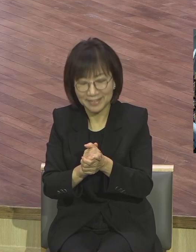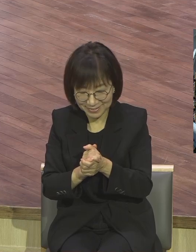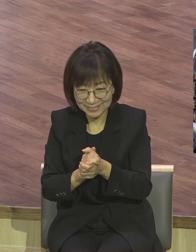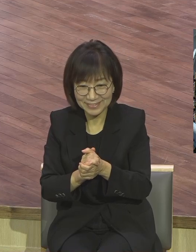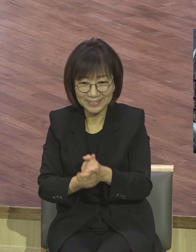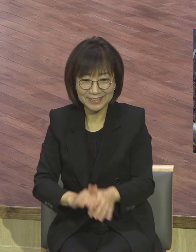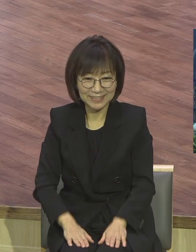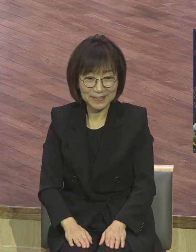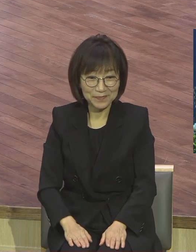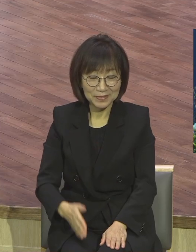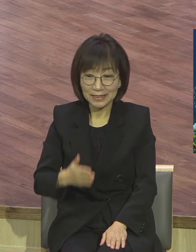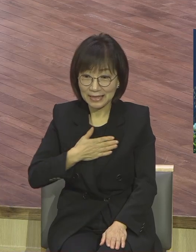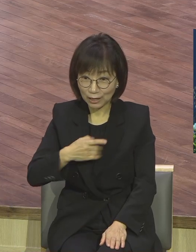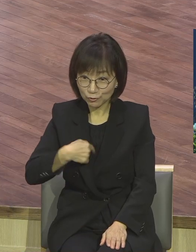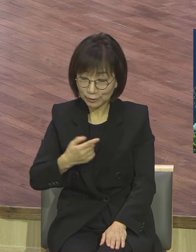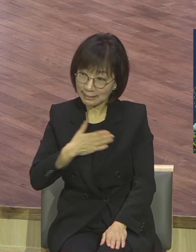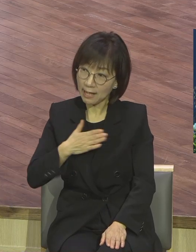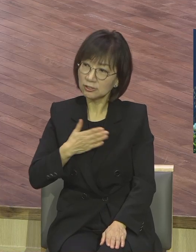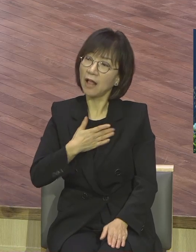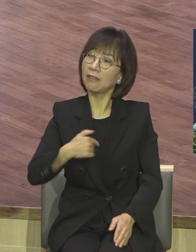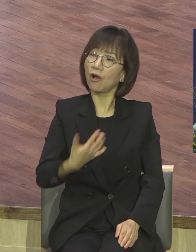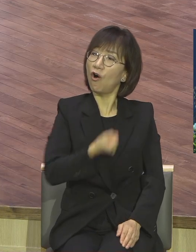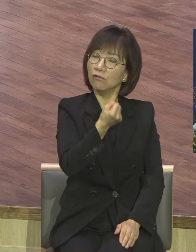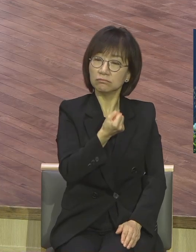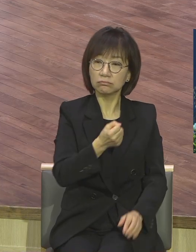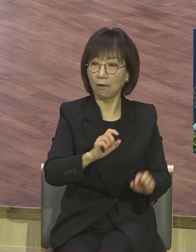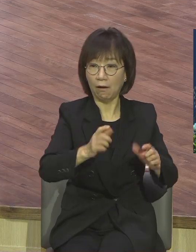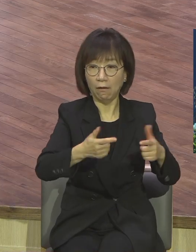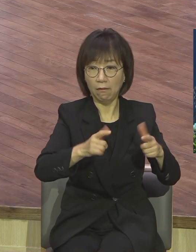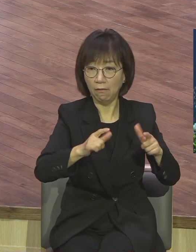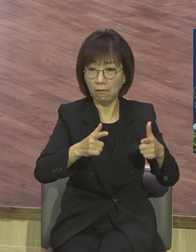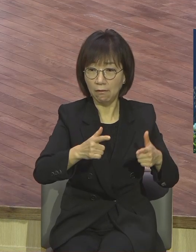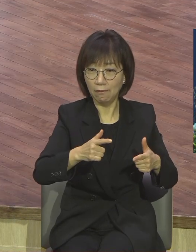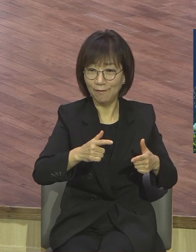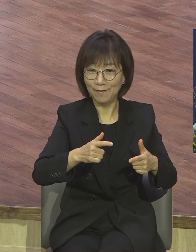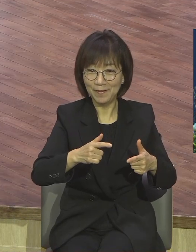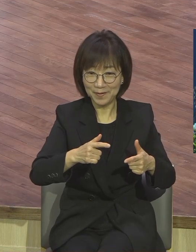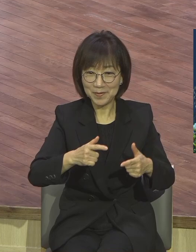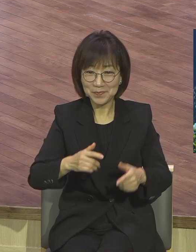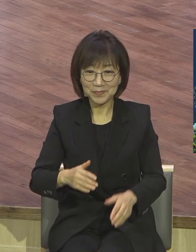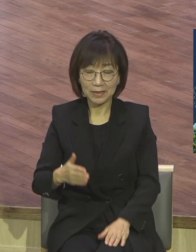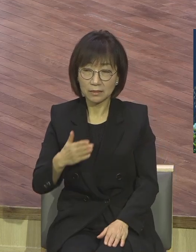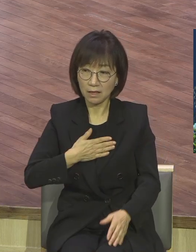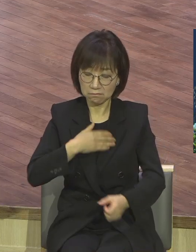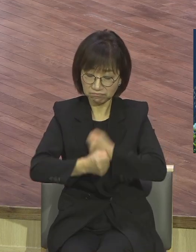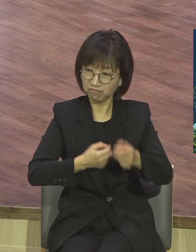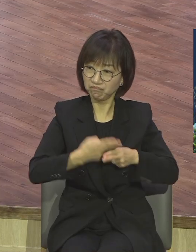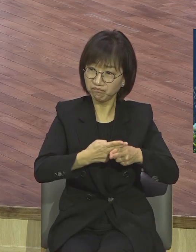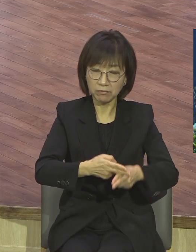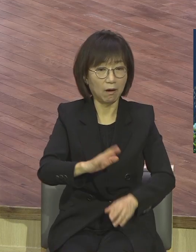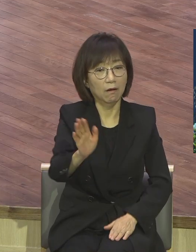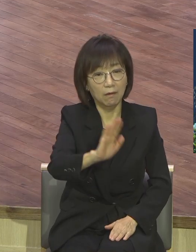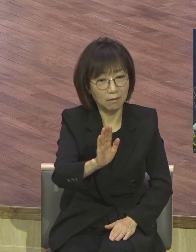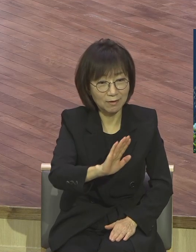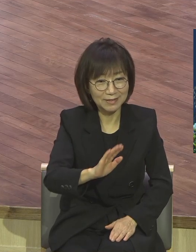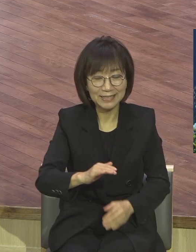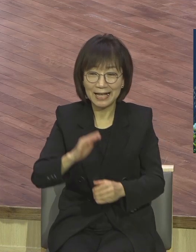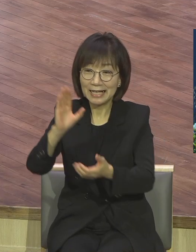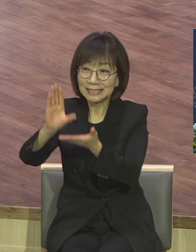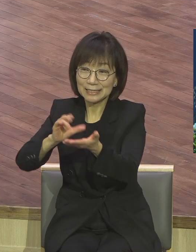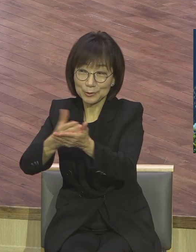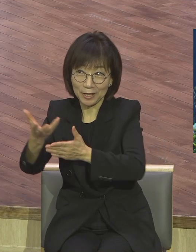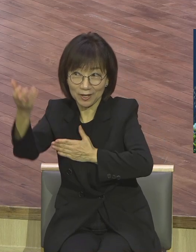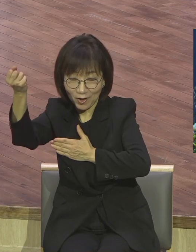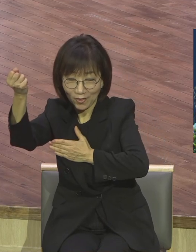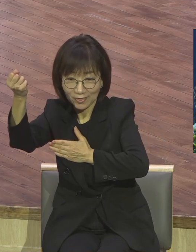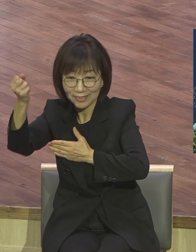아멘. 여러분 자신 거 아니에요? 뭐 여러분의 인생을 그리스도를 위해서 올인하고 모든 걸 다 드려야